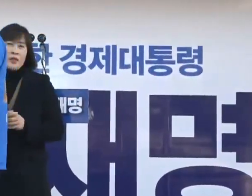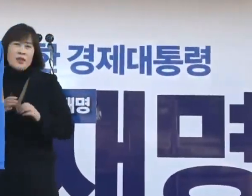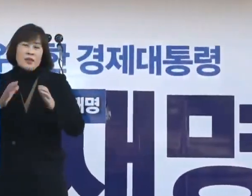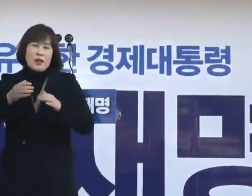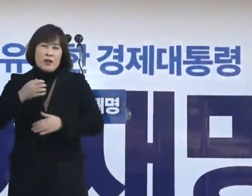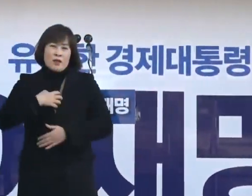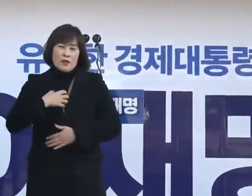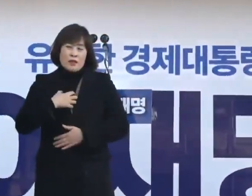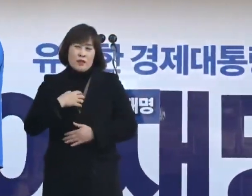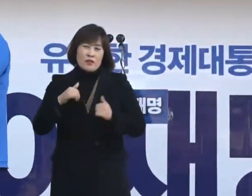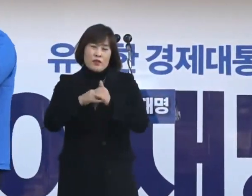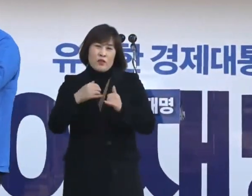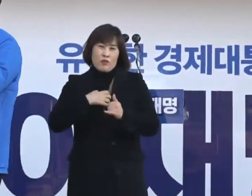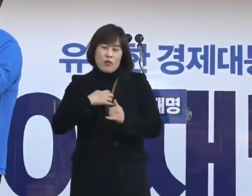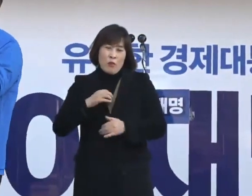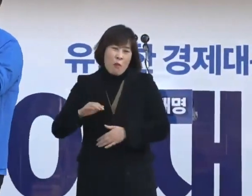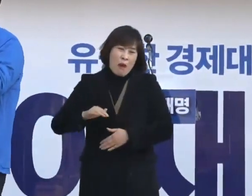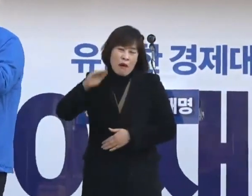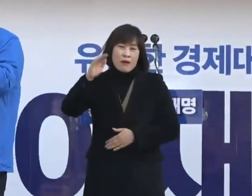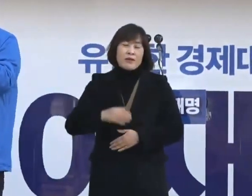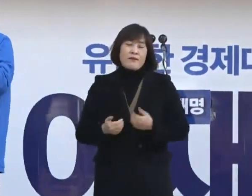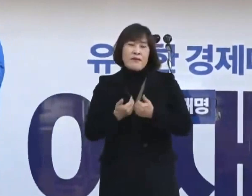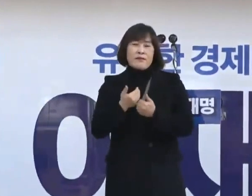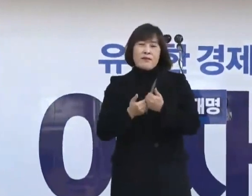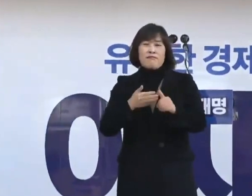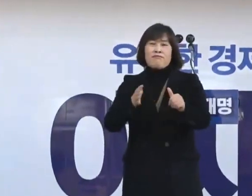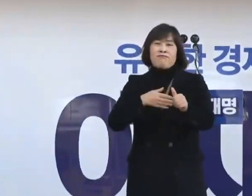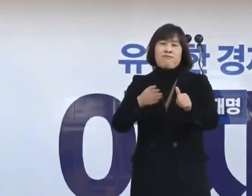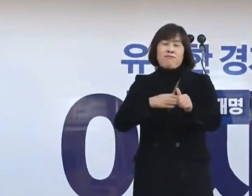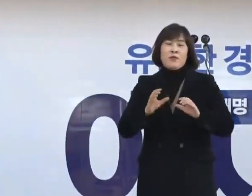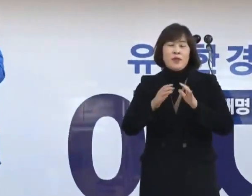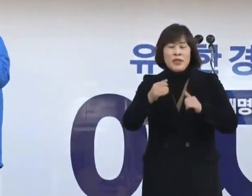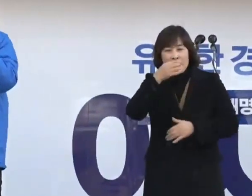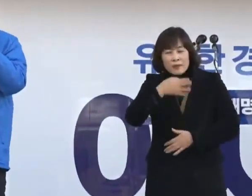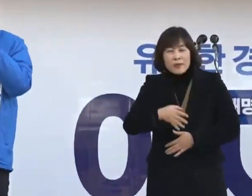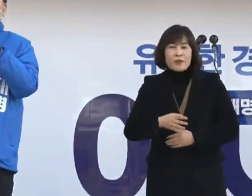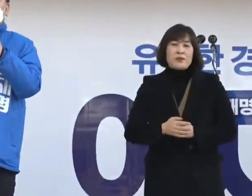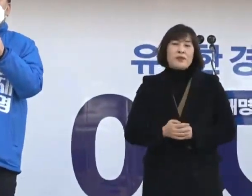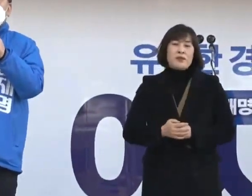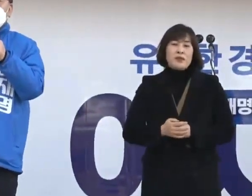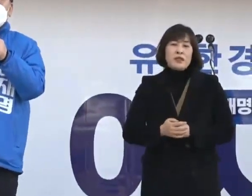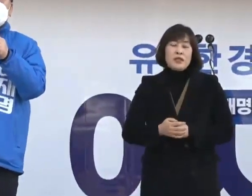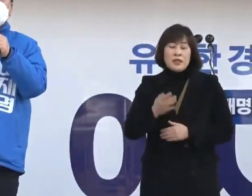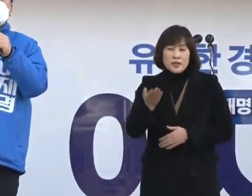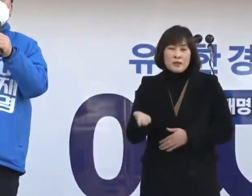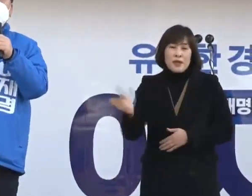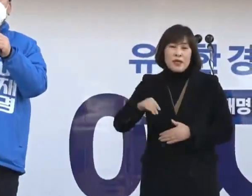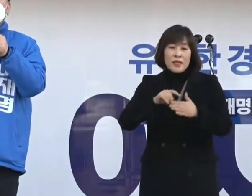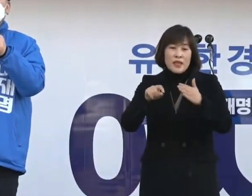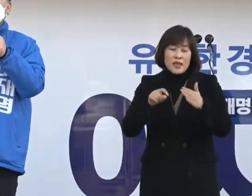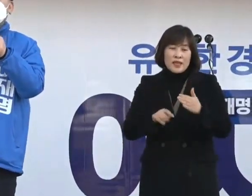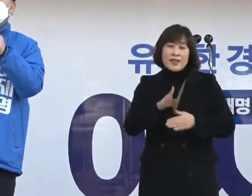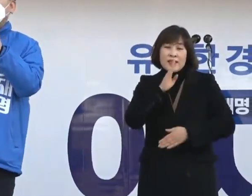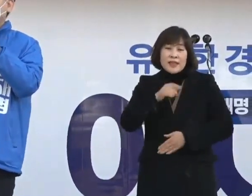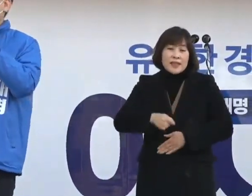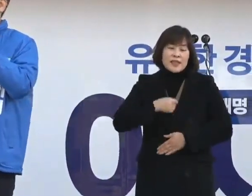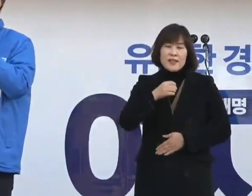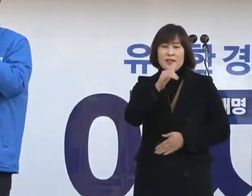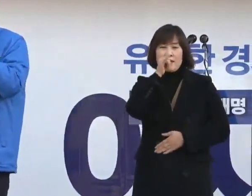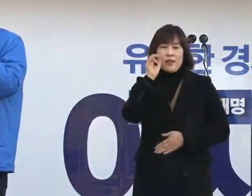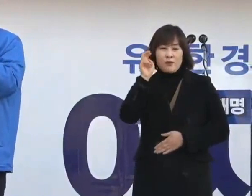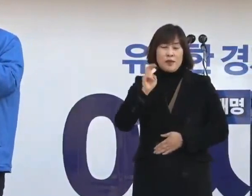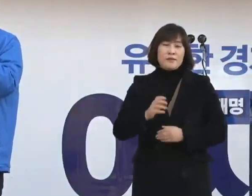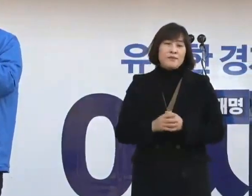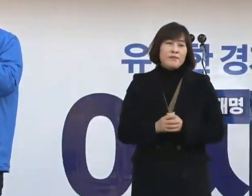증오를 만들어내서 갈등시켜 우리 국민들이 힘들어할지라도 그 속에도 결국은 진실은 빛을 발할